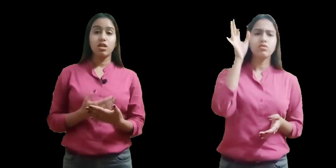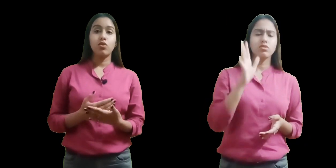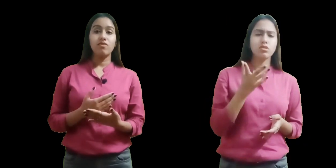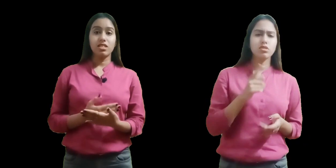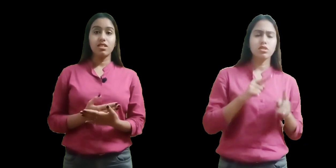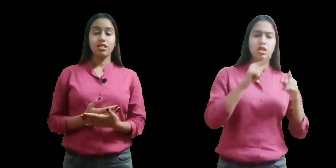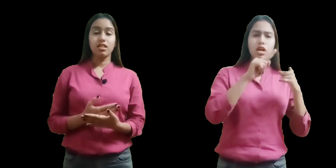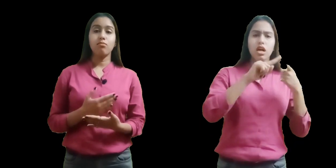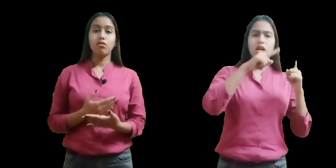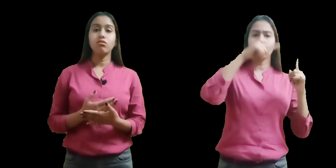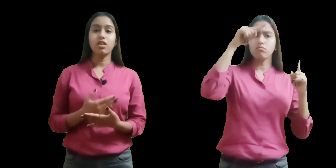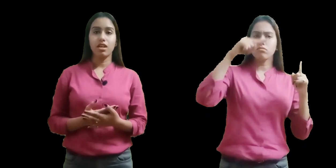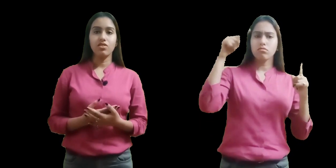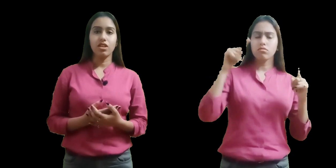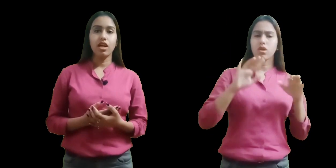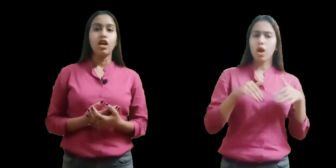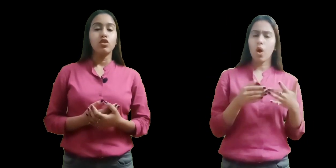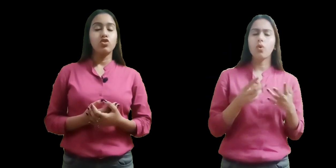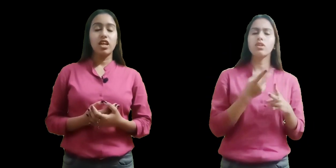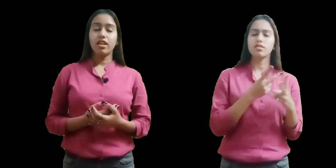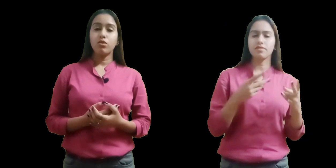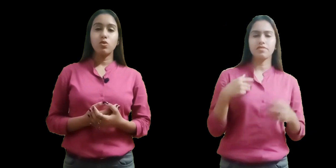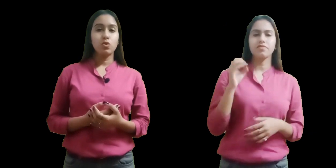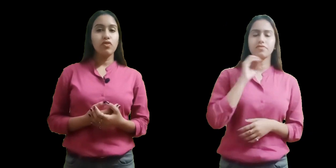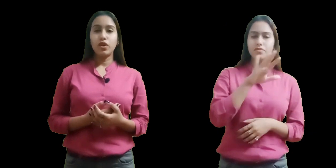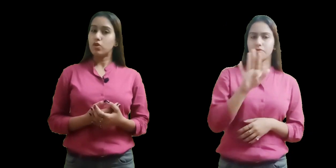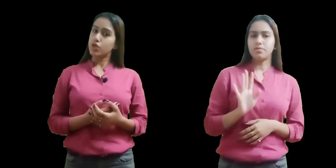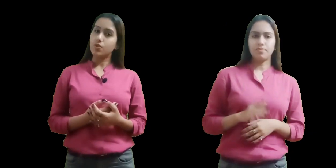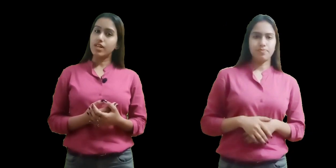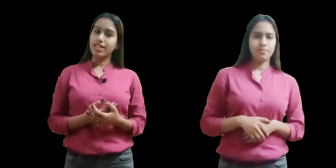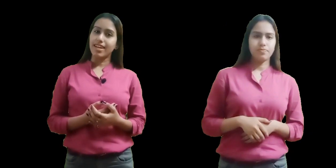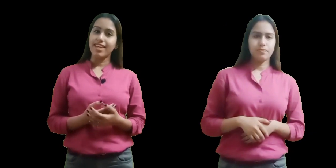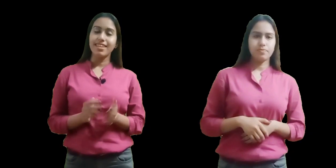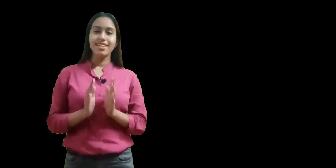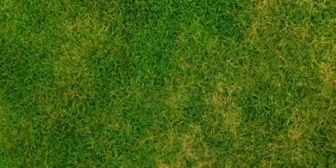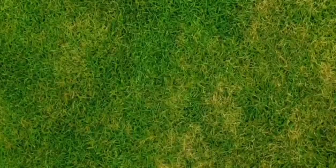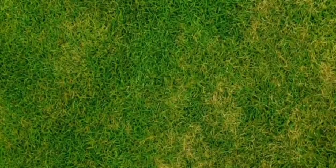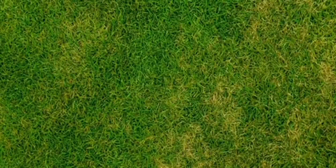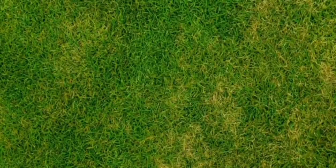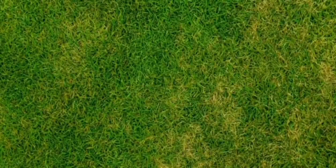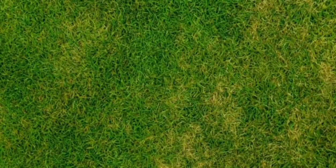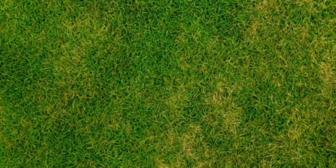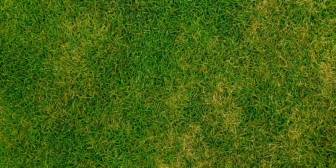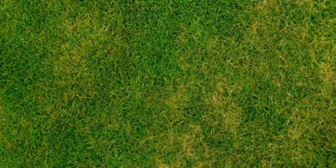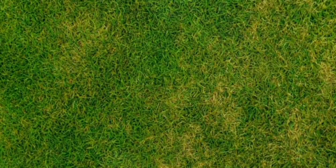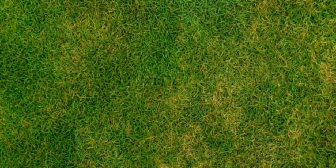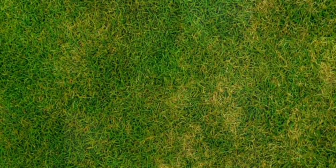कैसे पैसे को इन्वेस्ट कर सकते हैं बिल्कुल सही जगह। तो चलिए दोस्तों वीडियो को शुरू करते हैं।